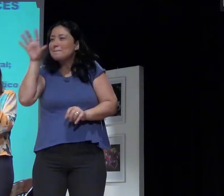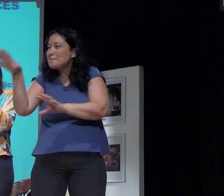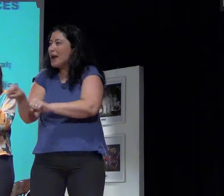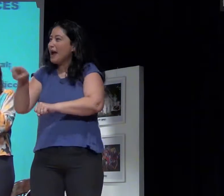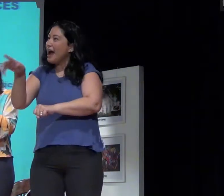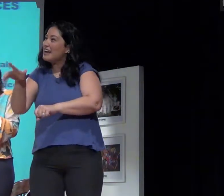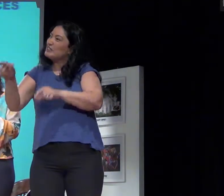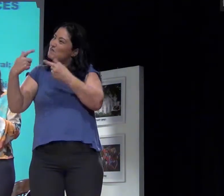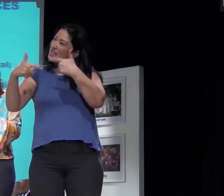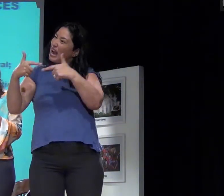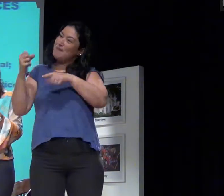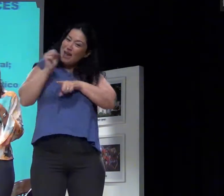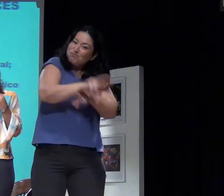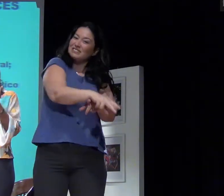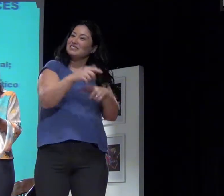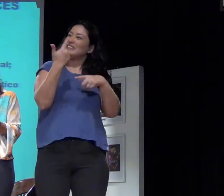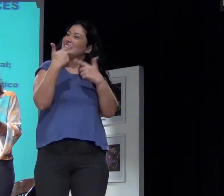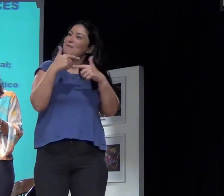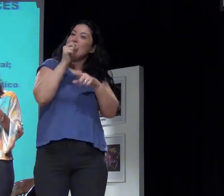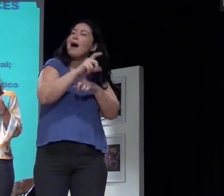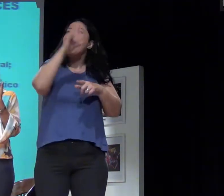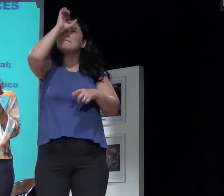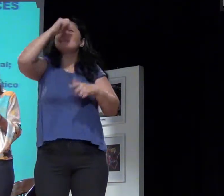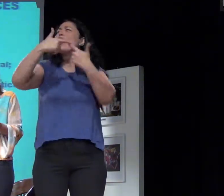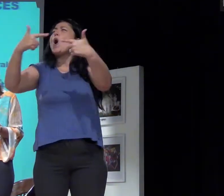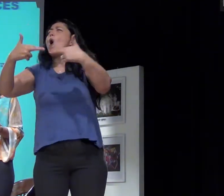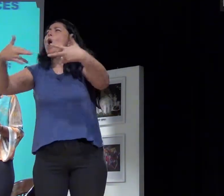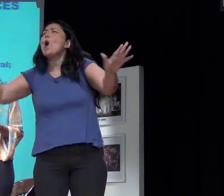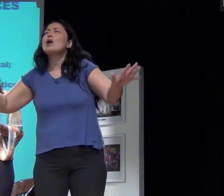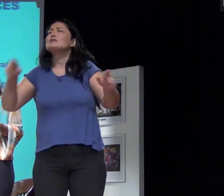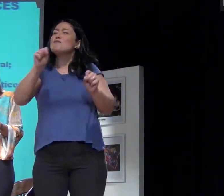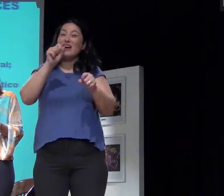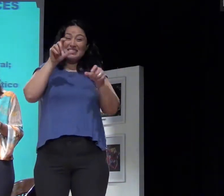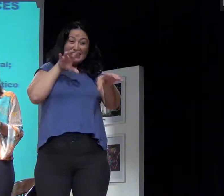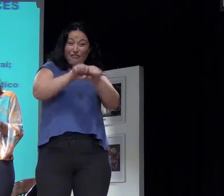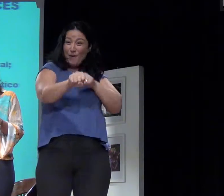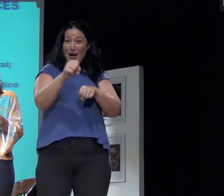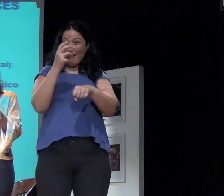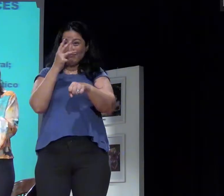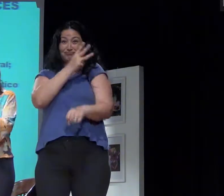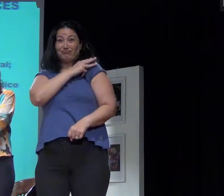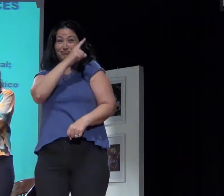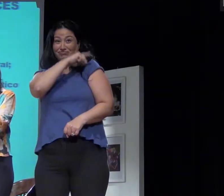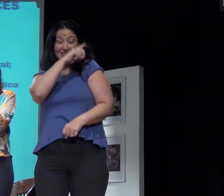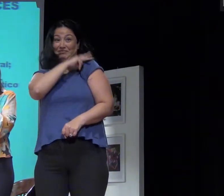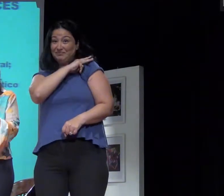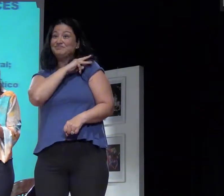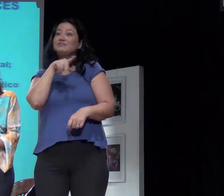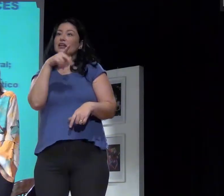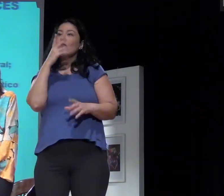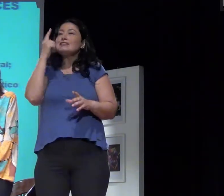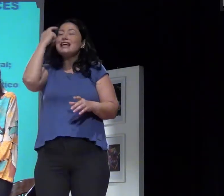também trabalhar dentro da escola para aprender outras coisas, até para quando eles terminarem o ensino médio, muitos deles, já terem algum caminho